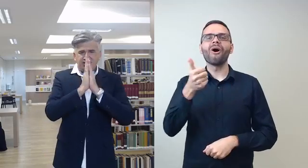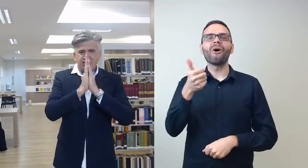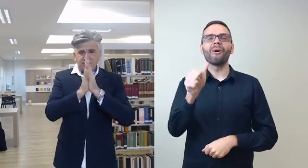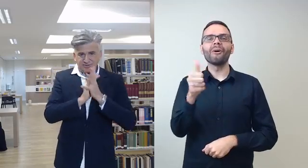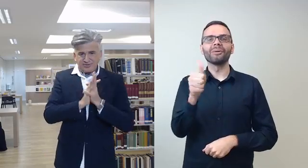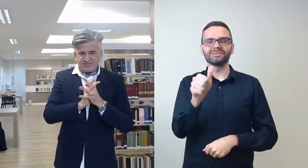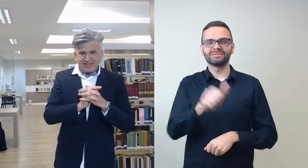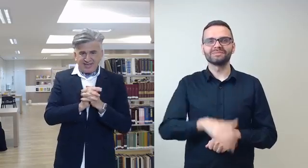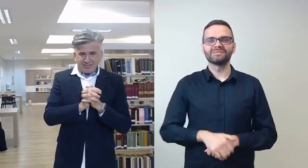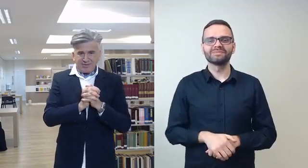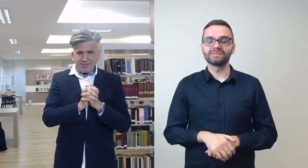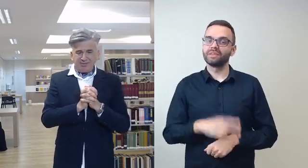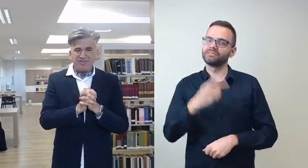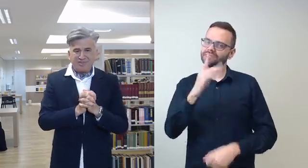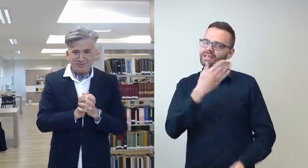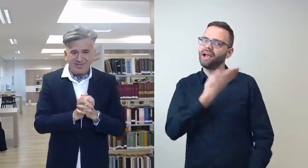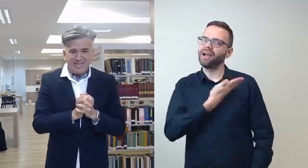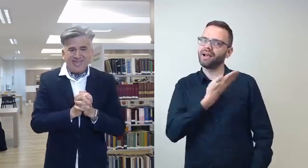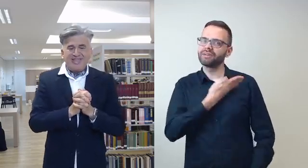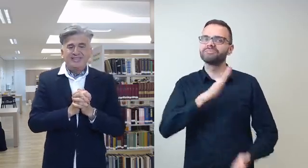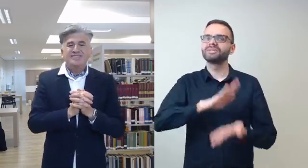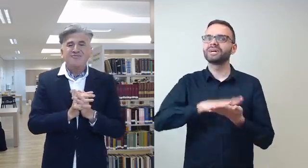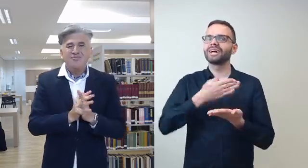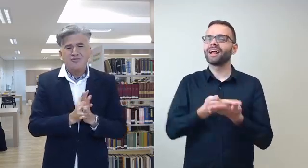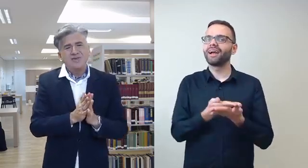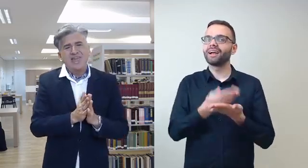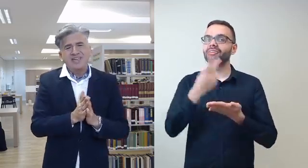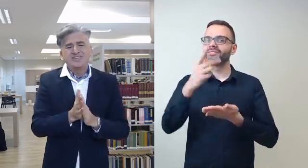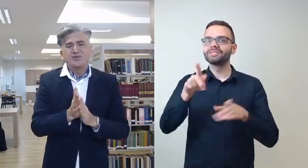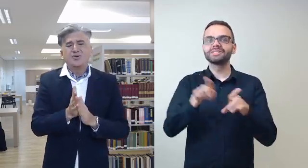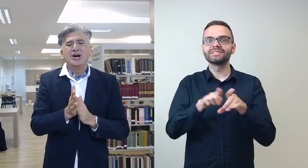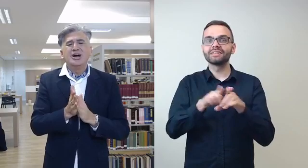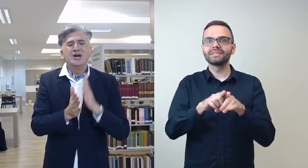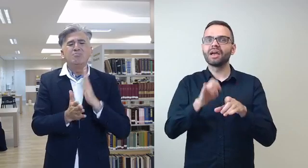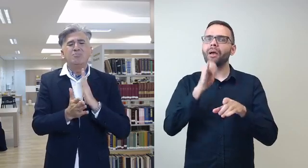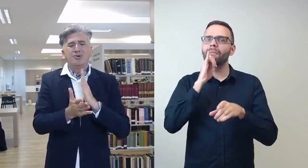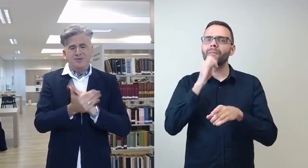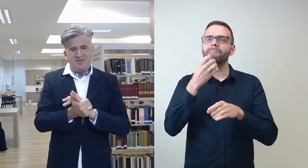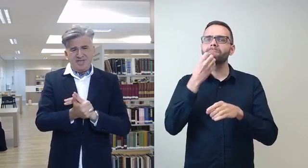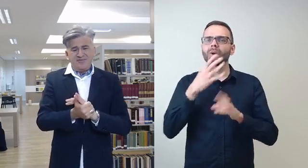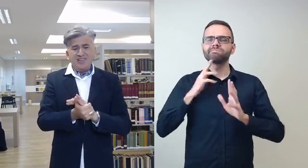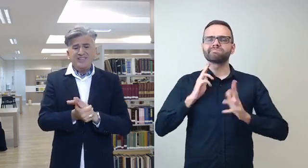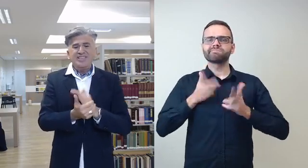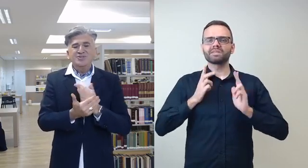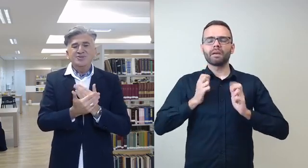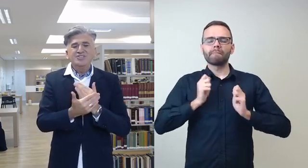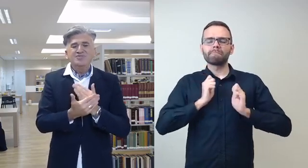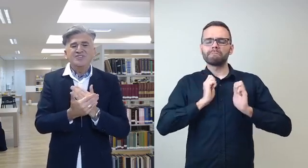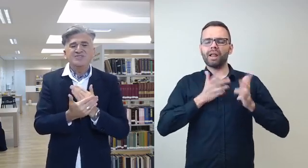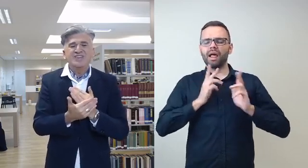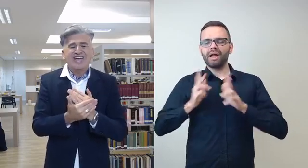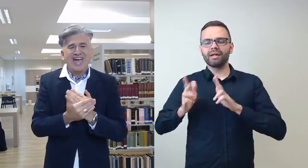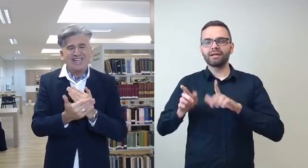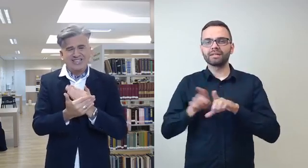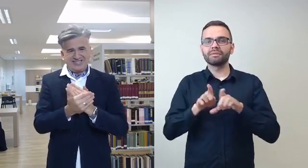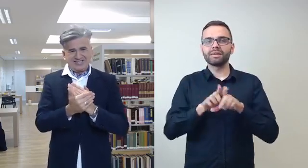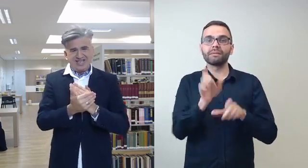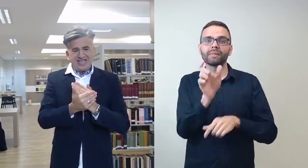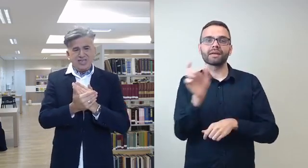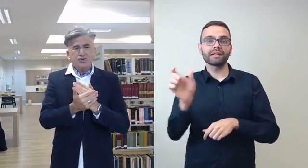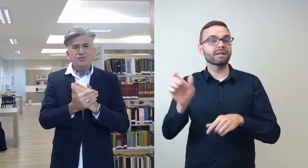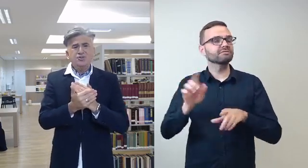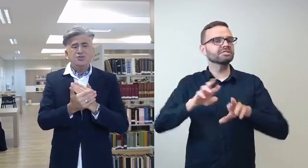intérprete, querido, que você está aí me vendo, desenvolva um léxico amplo, faça leituras